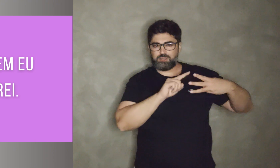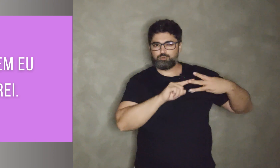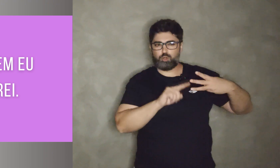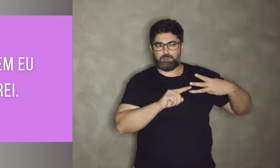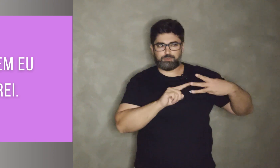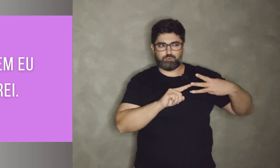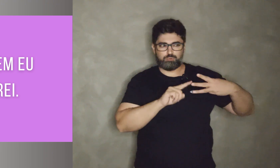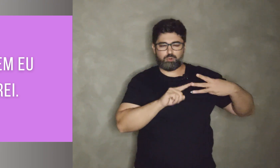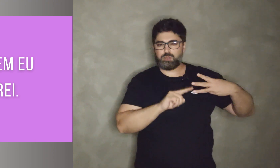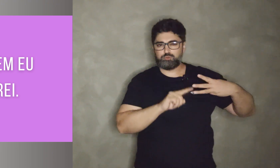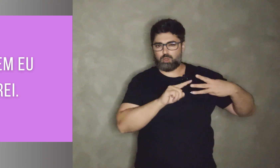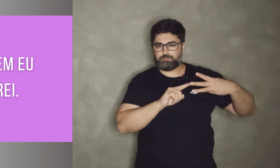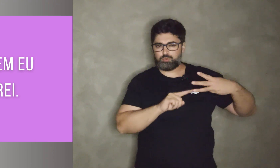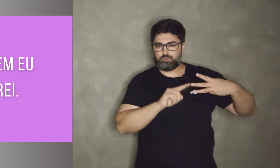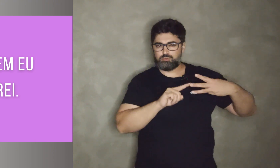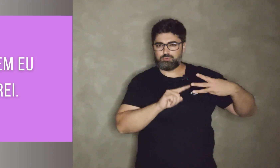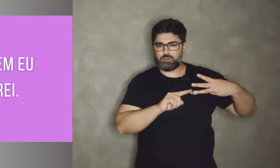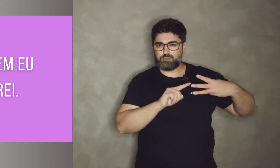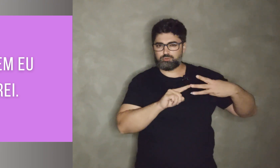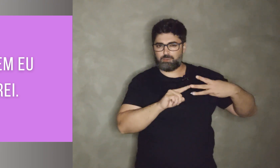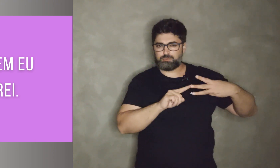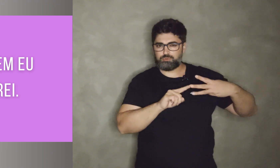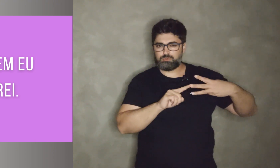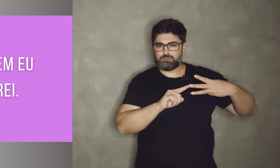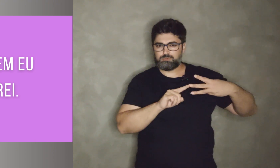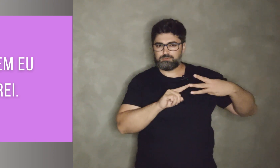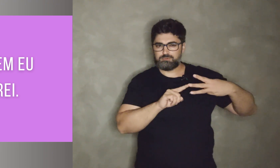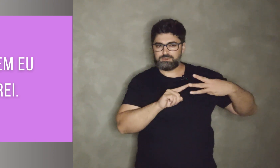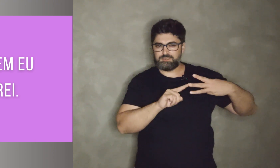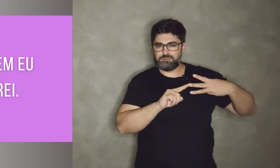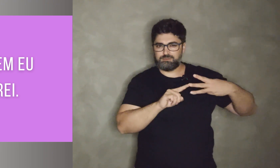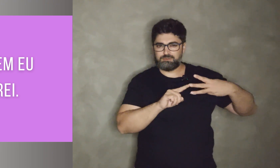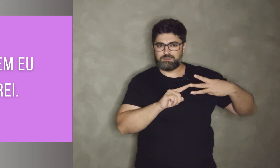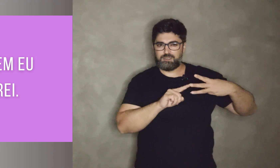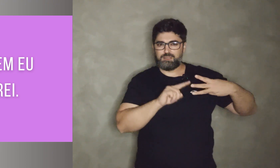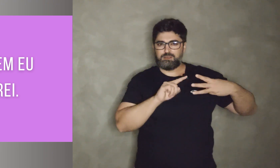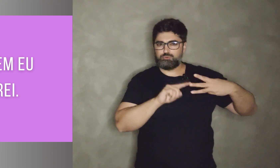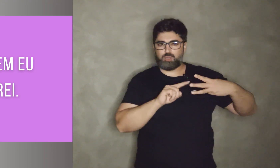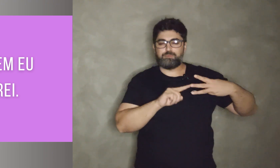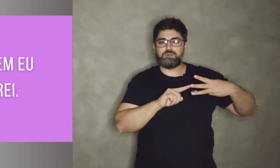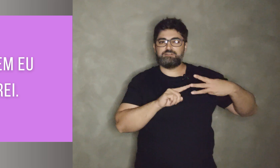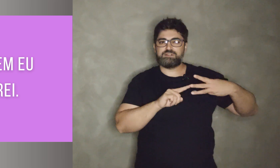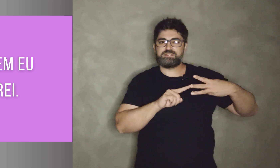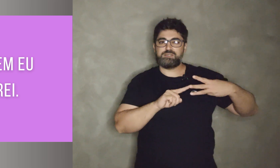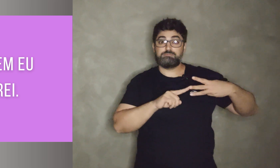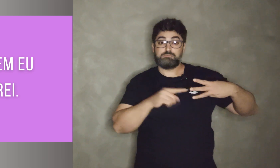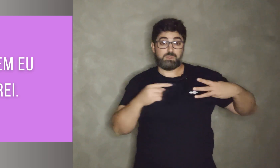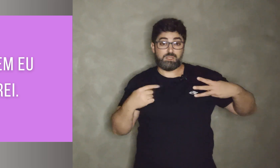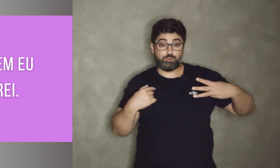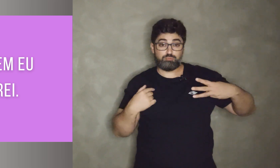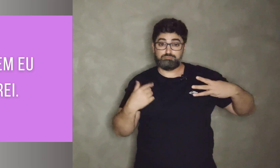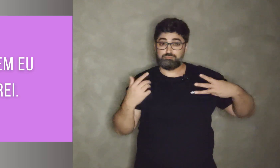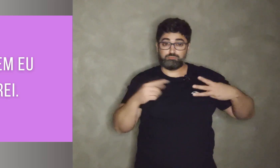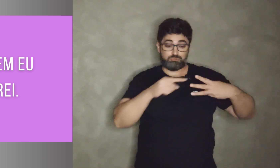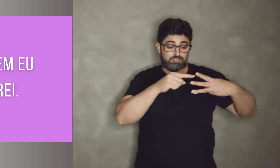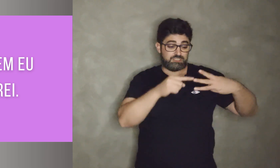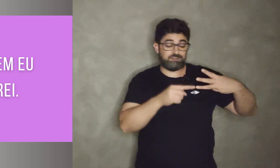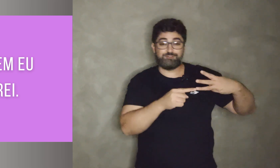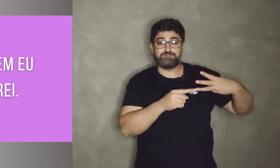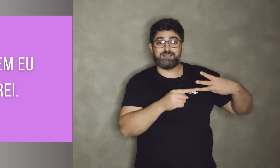que é o tópico? Qual que é o tópico? Qual que é o tópico? Entendeu? O tópico aqui vai ser eu e já vai juntar